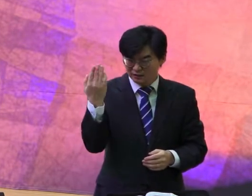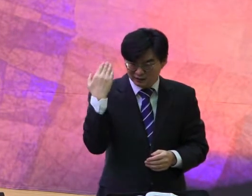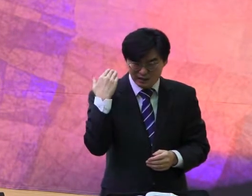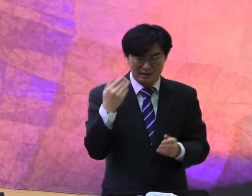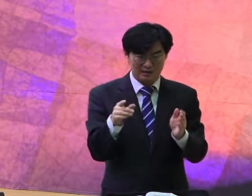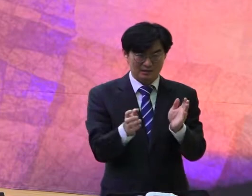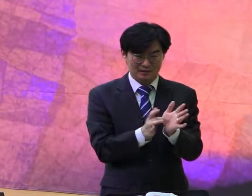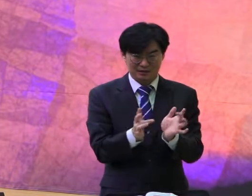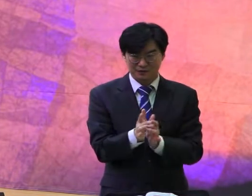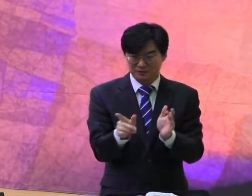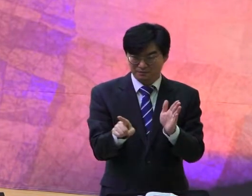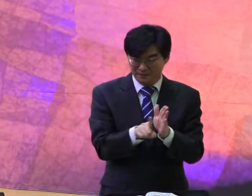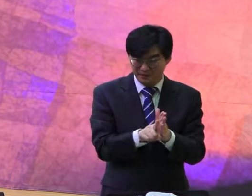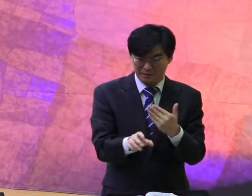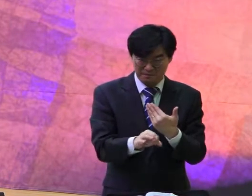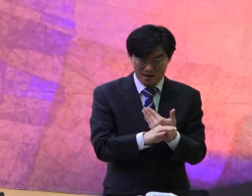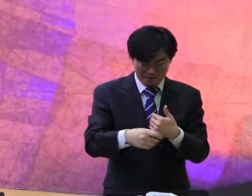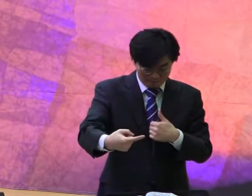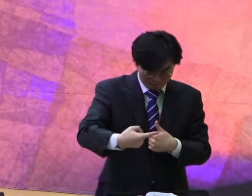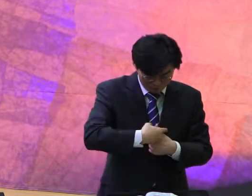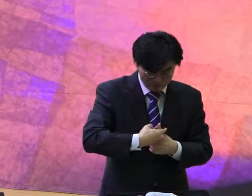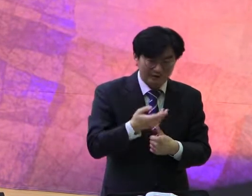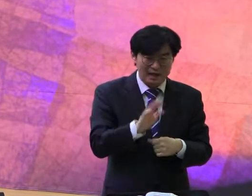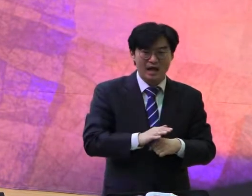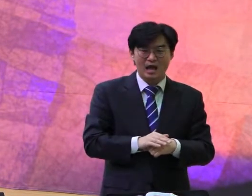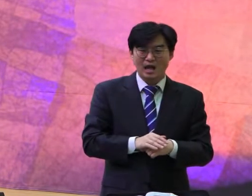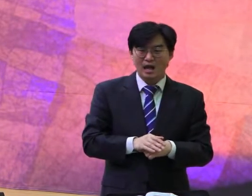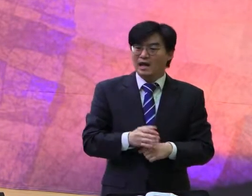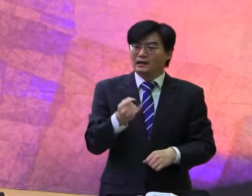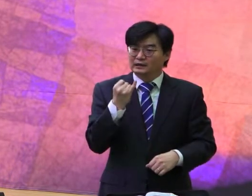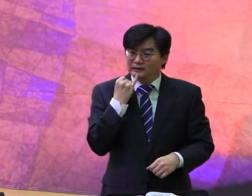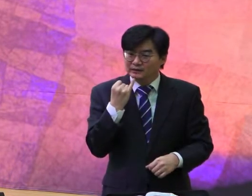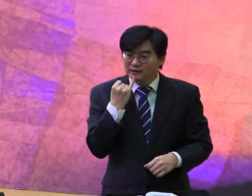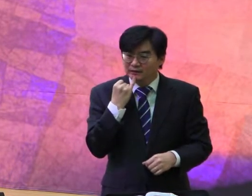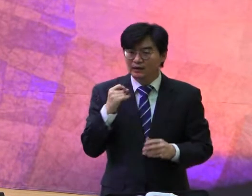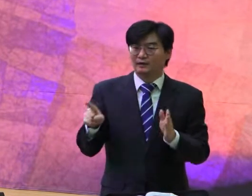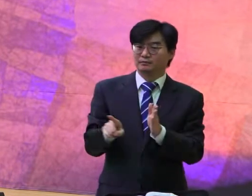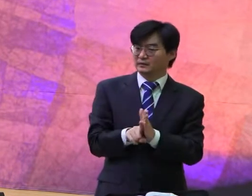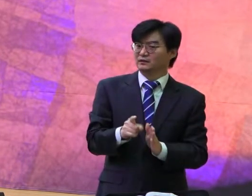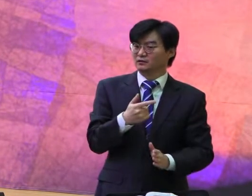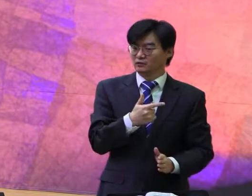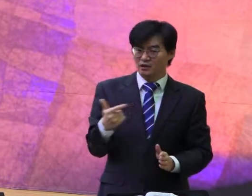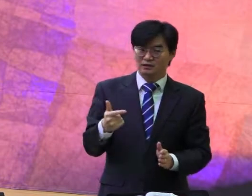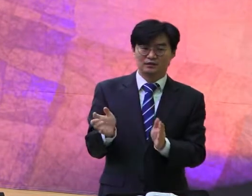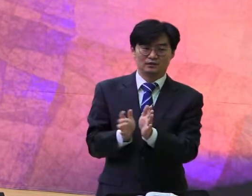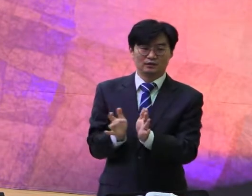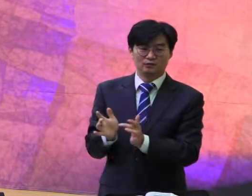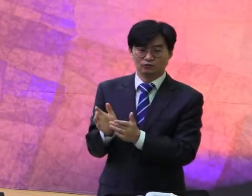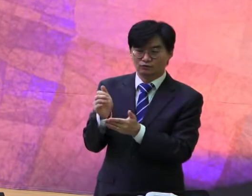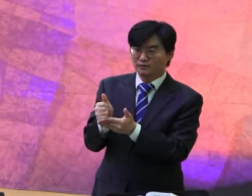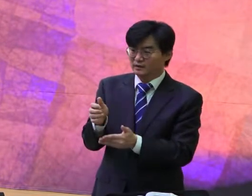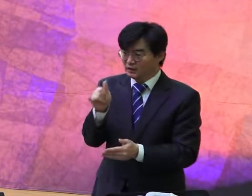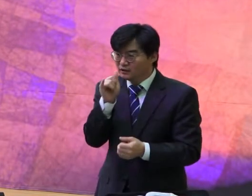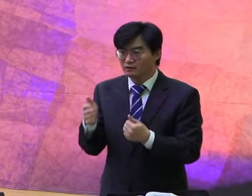있고 오늘 이 시대를 사는 저와 여러분 우리도 그 주님을 바라보며 승리할 수 있다 하는 것입니다.